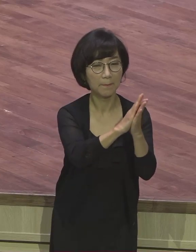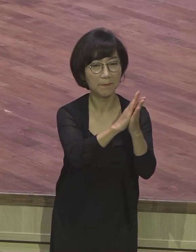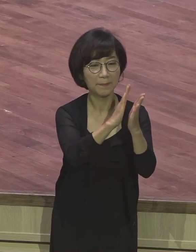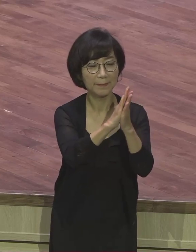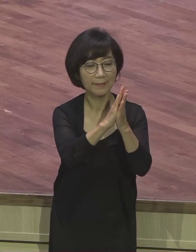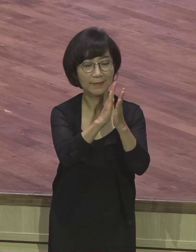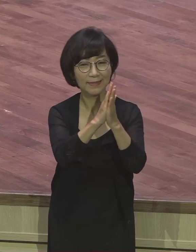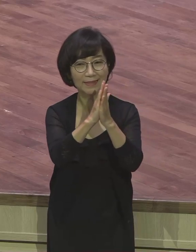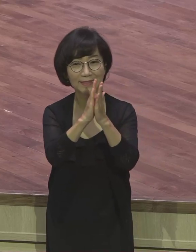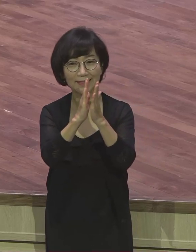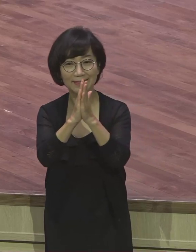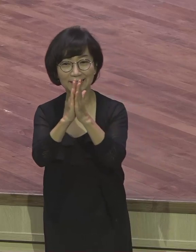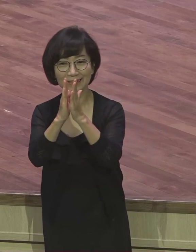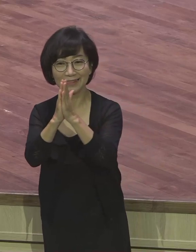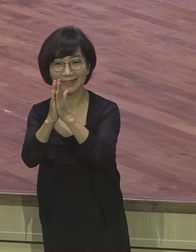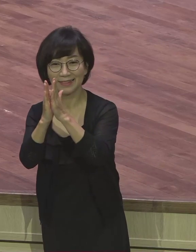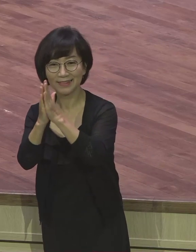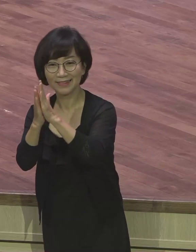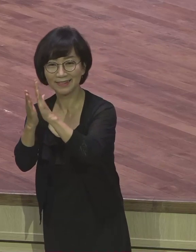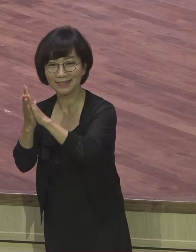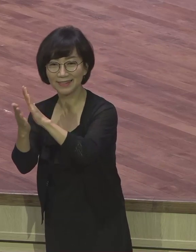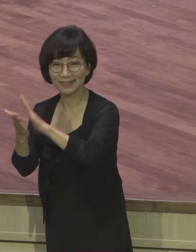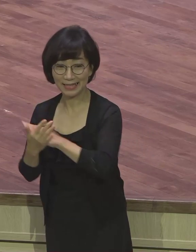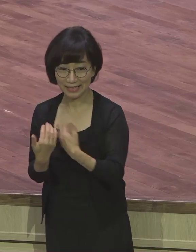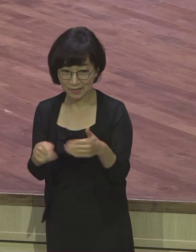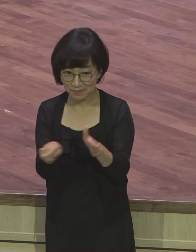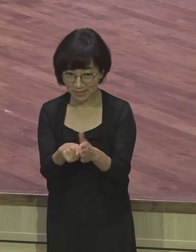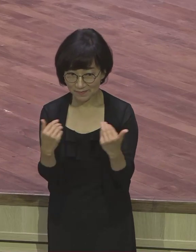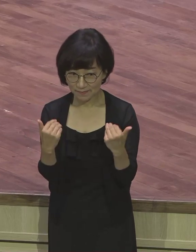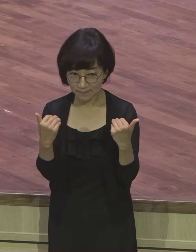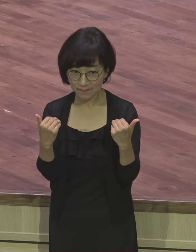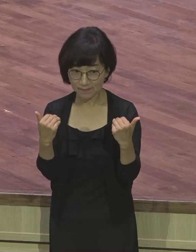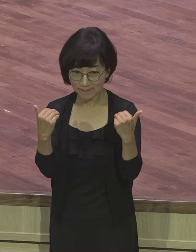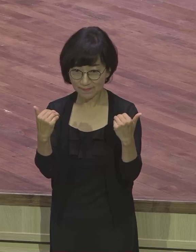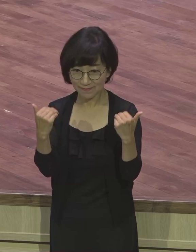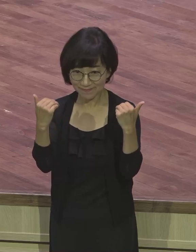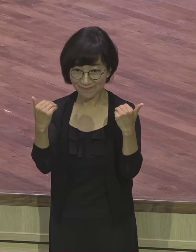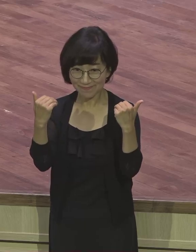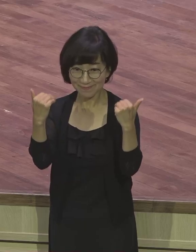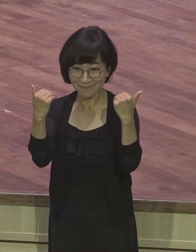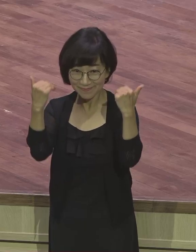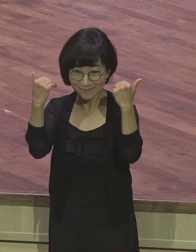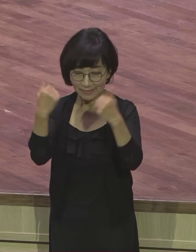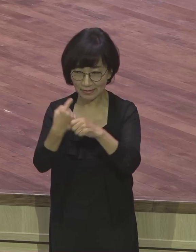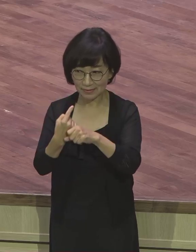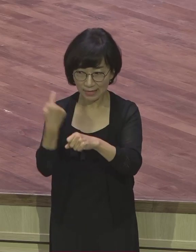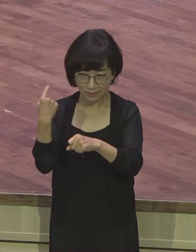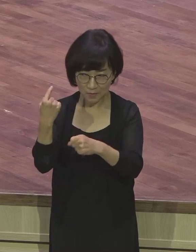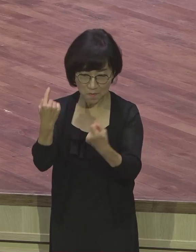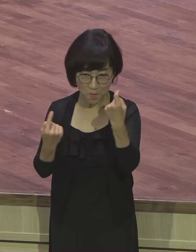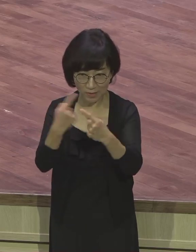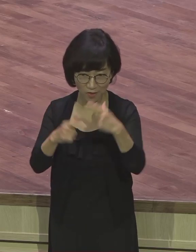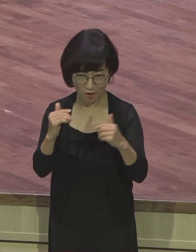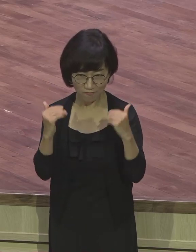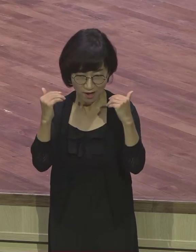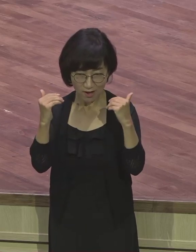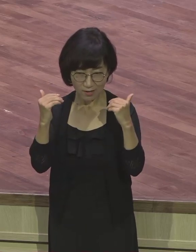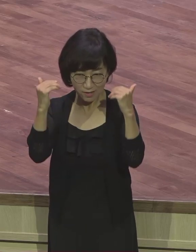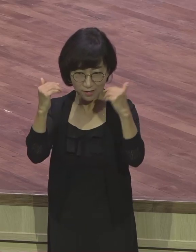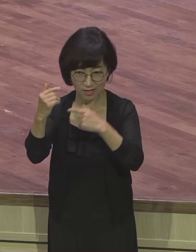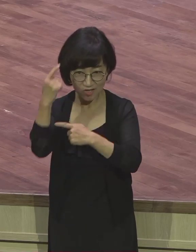변화돼요. 성장해요. 변화와 성장이 있어. 작년보다 올해가 더 영적으로 업그레이드